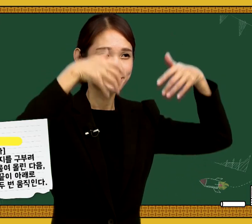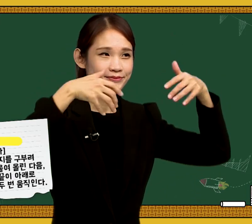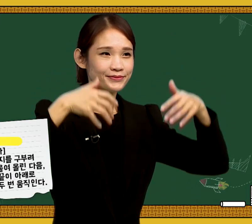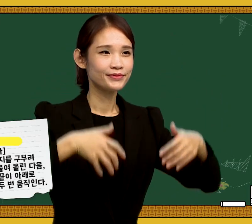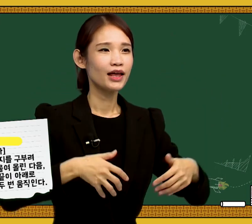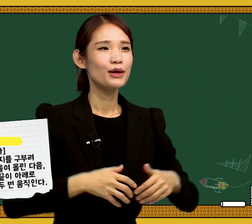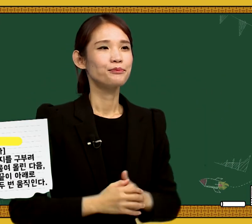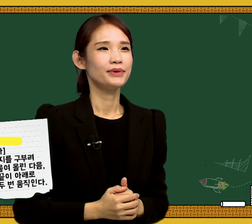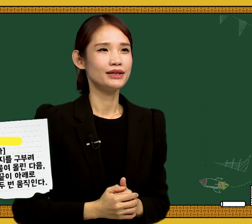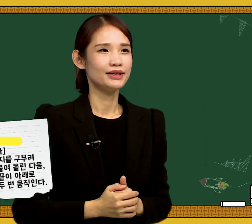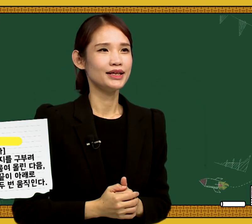비